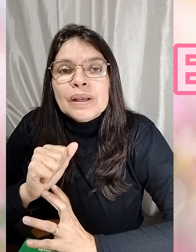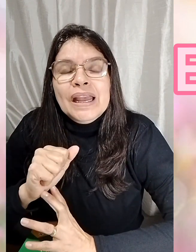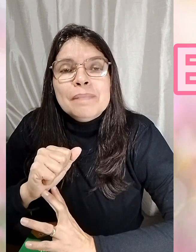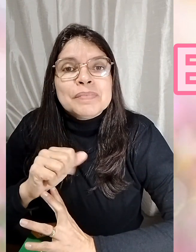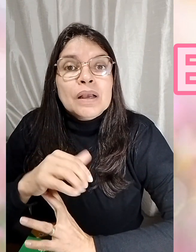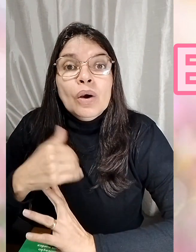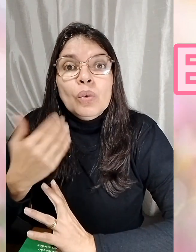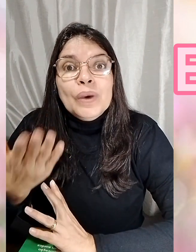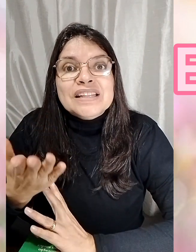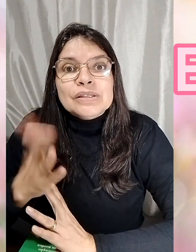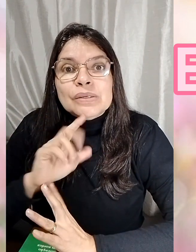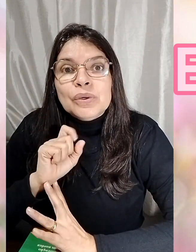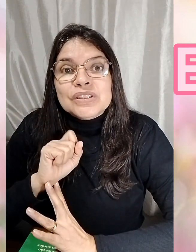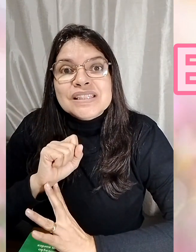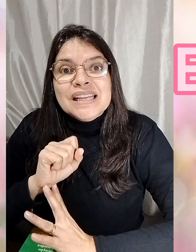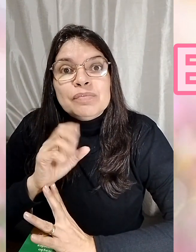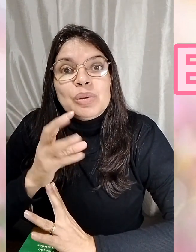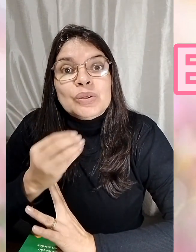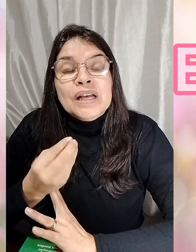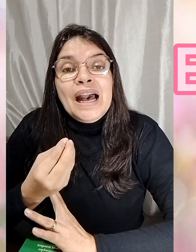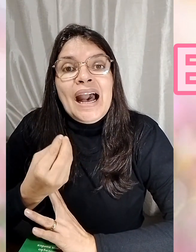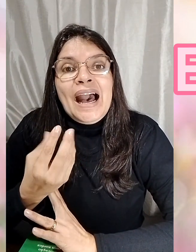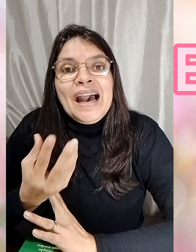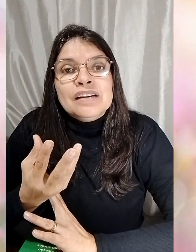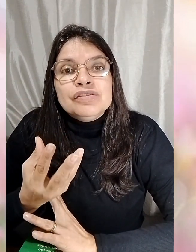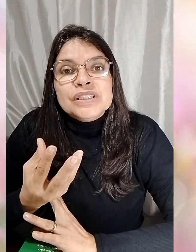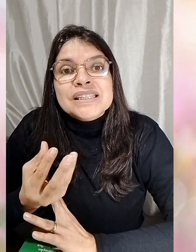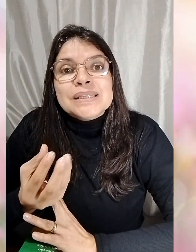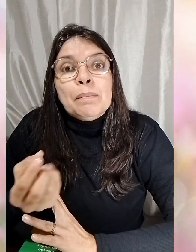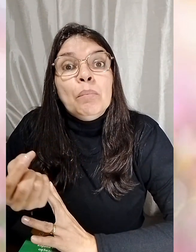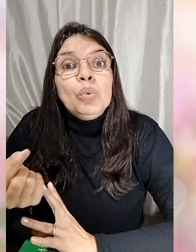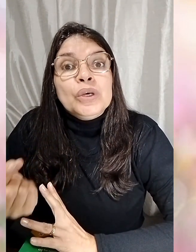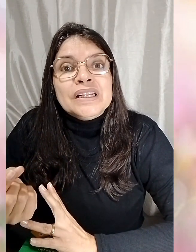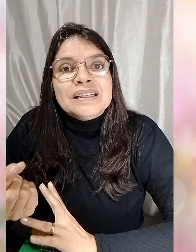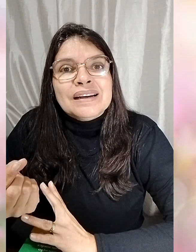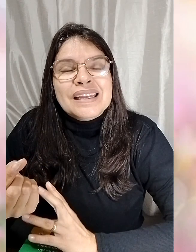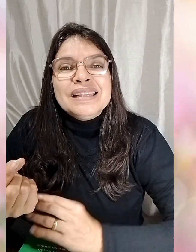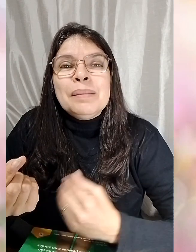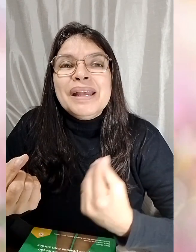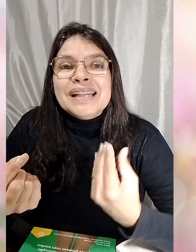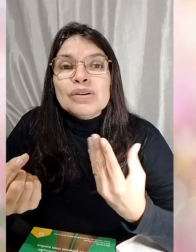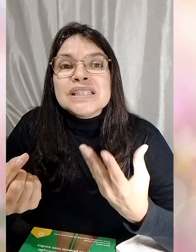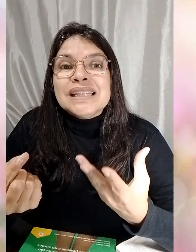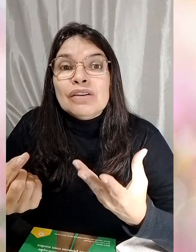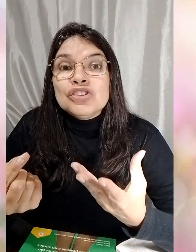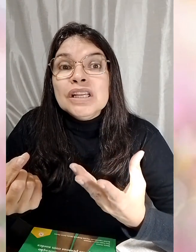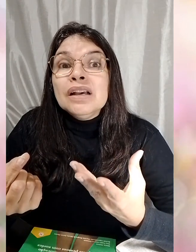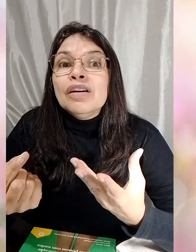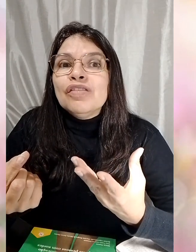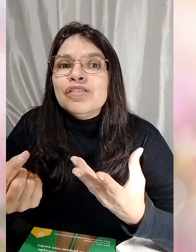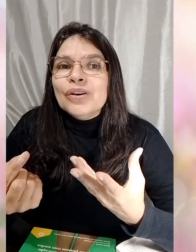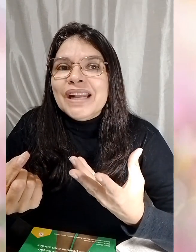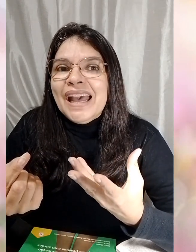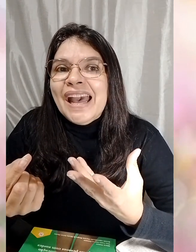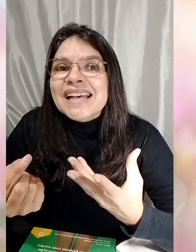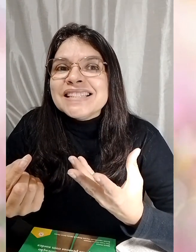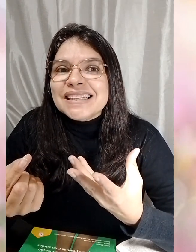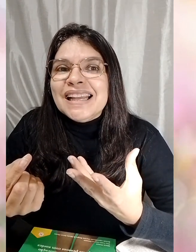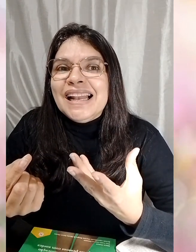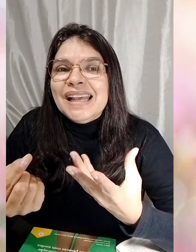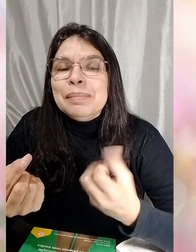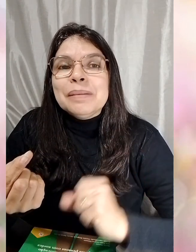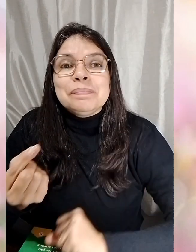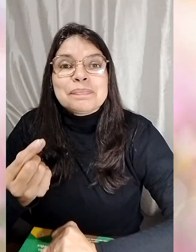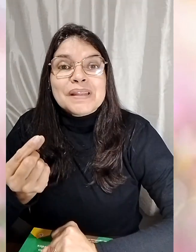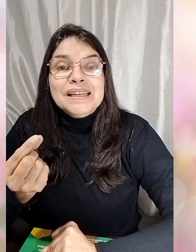obesa, ok? Um outro exemplo. Árvores, muita, que também dá o sinal de floresta,